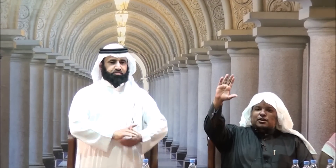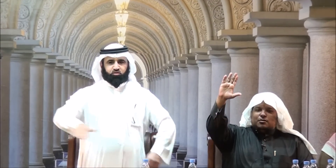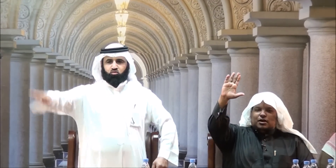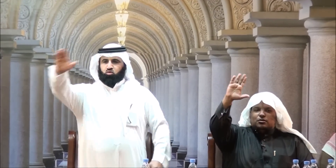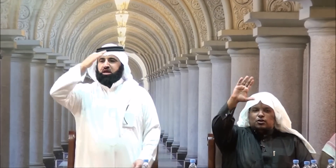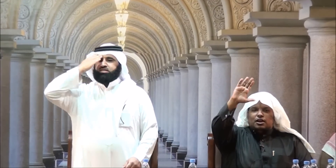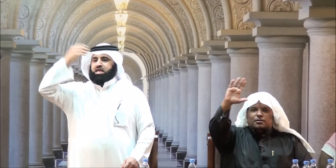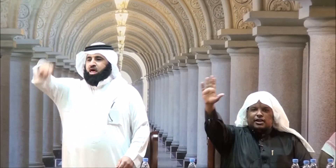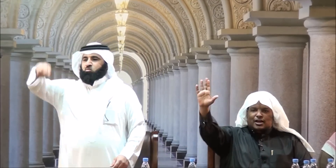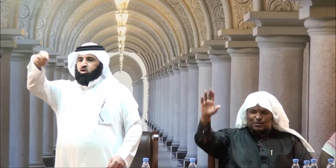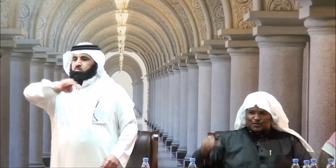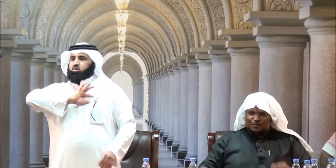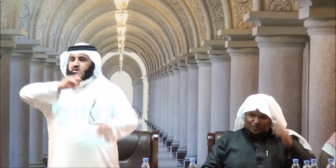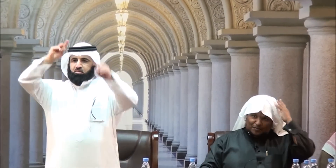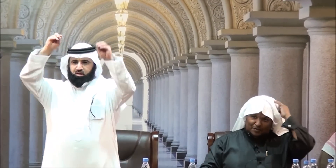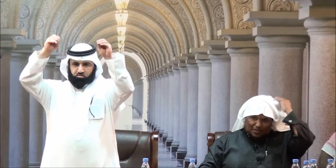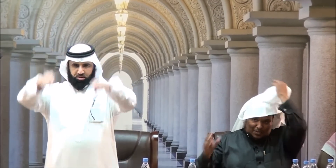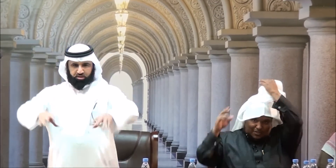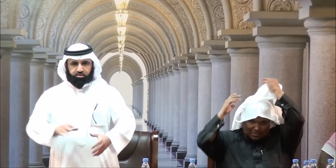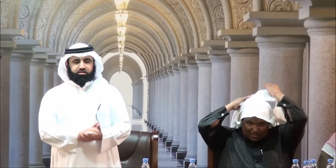السلام عليكم ورحمة الله وبركاته.